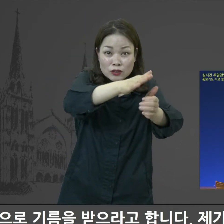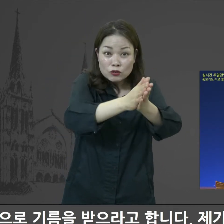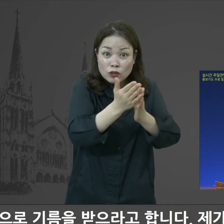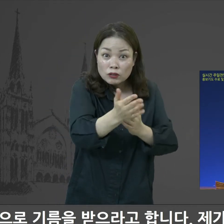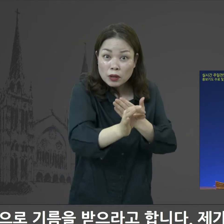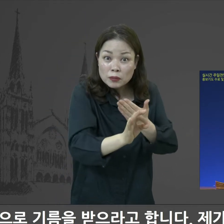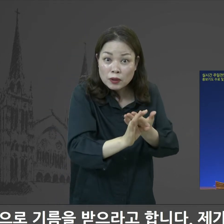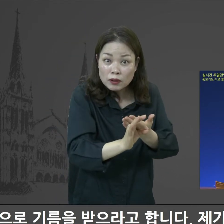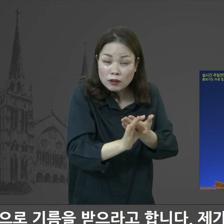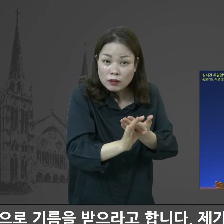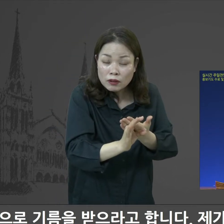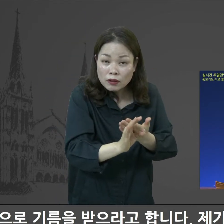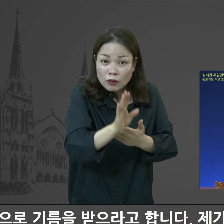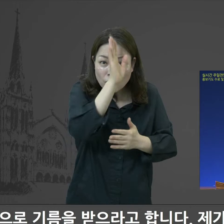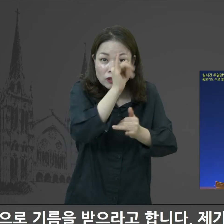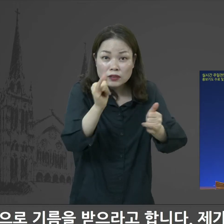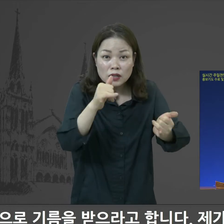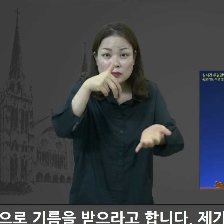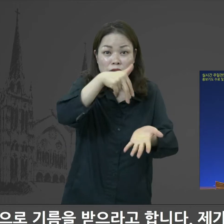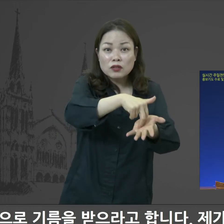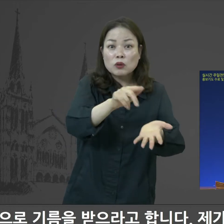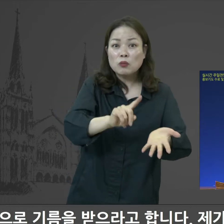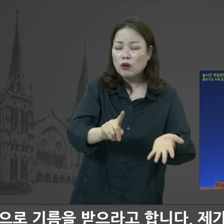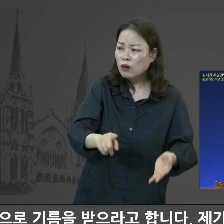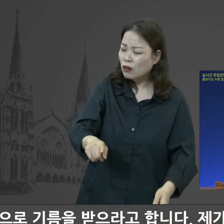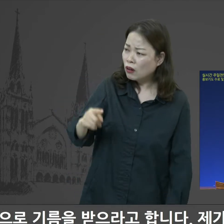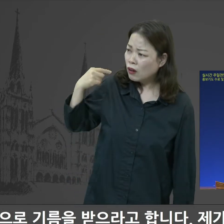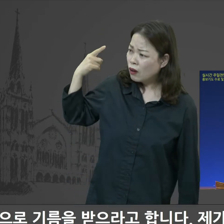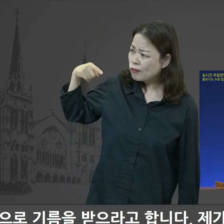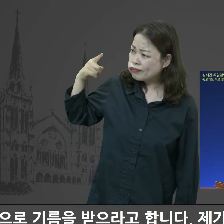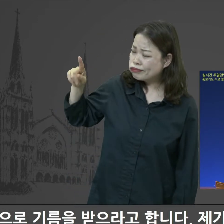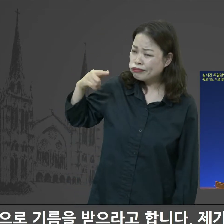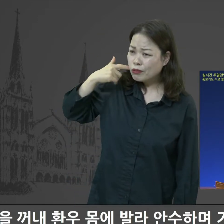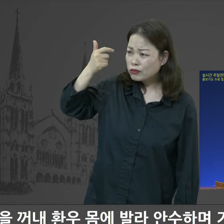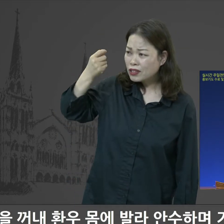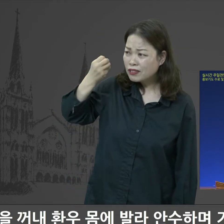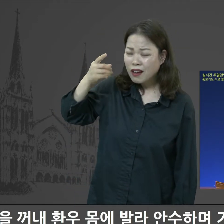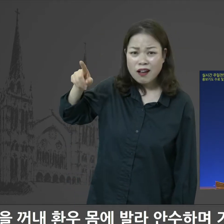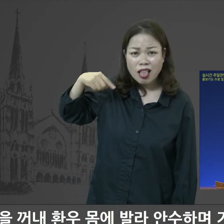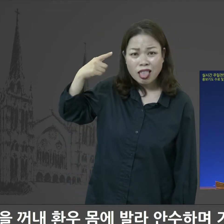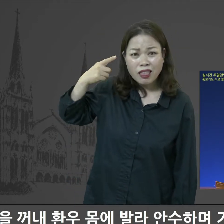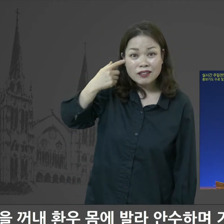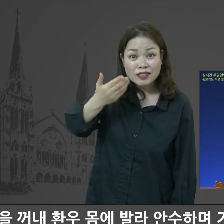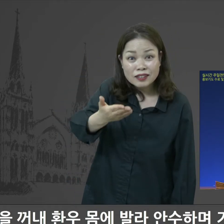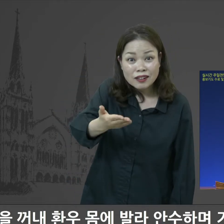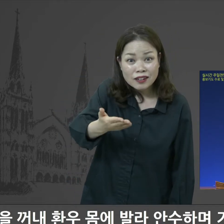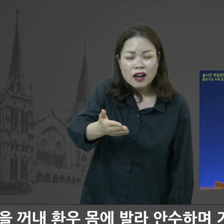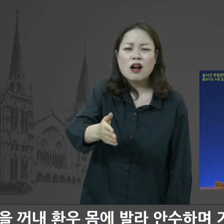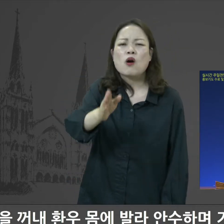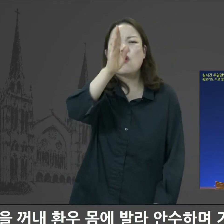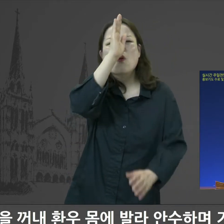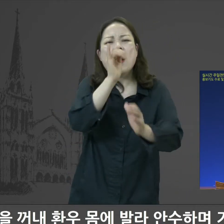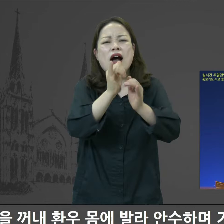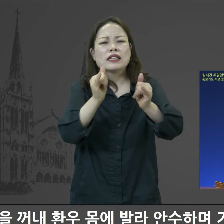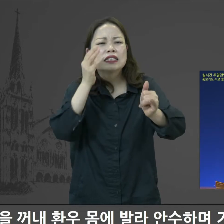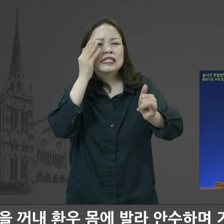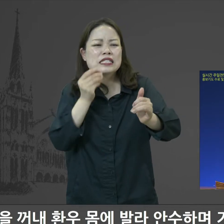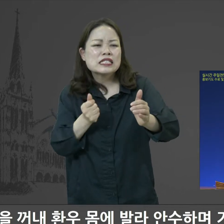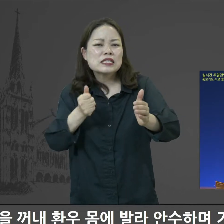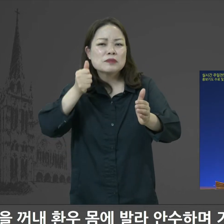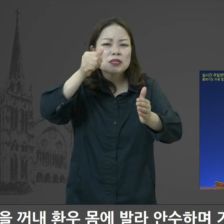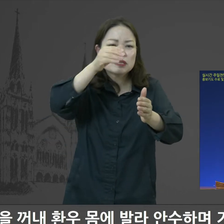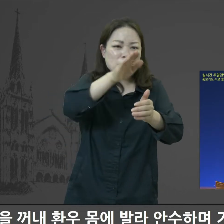기도하겠다고 하면 환우가 뭐라고 생각하겠습니까? 이 목사 제정신이 아니라고 생각하겠죠? 환우에게 기름을